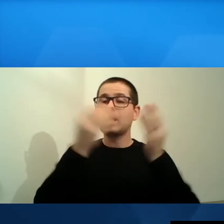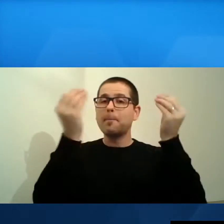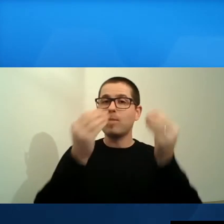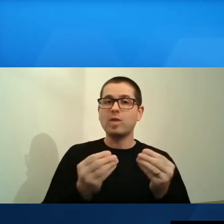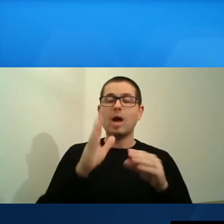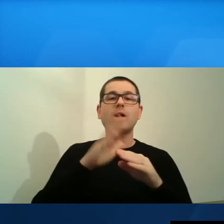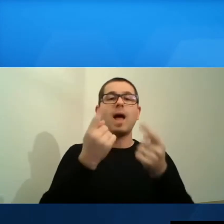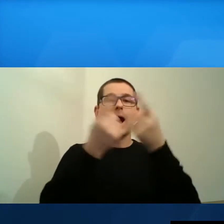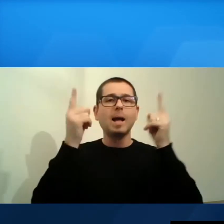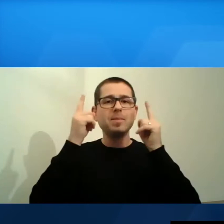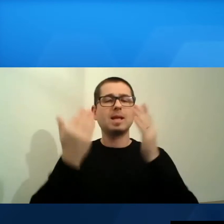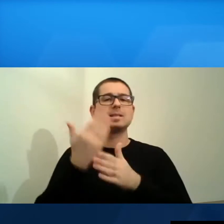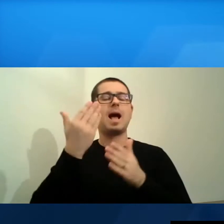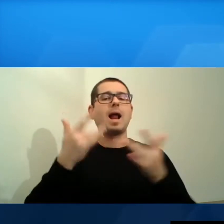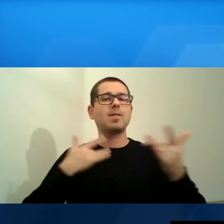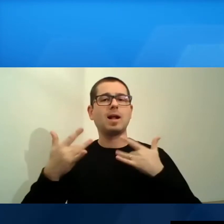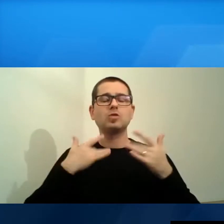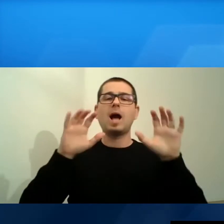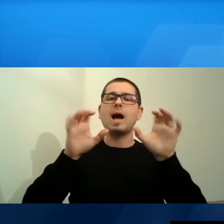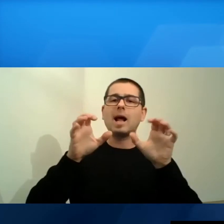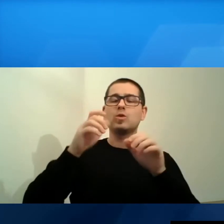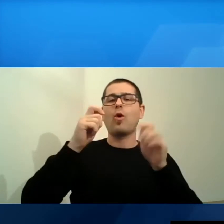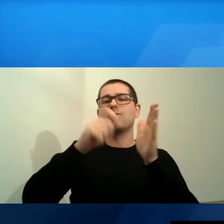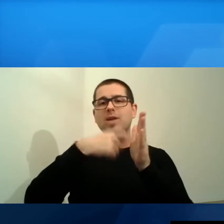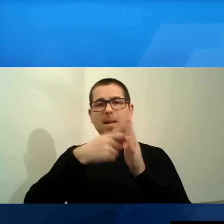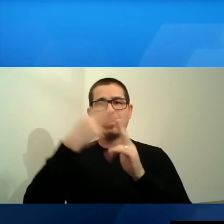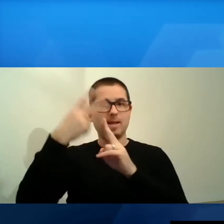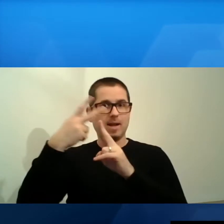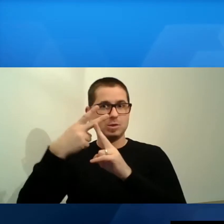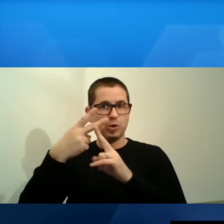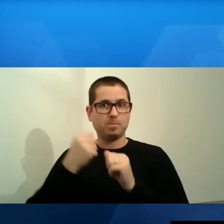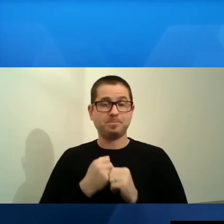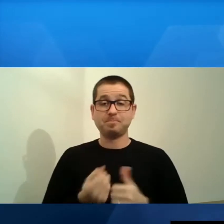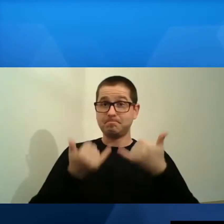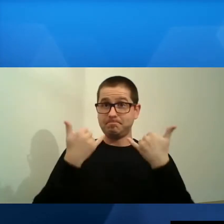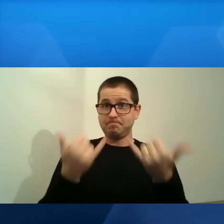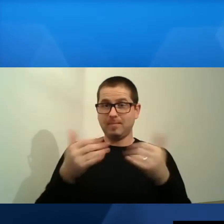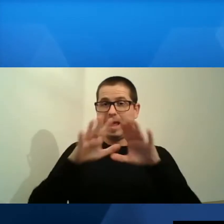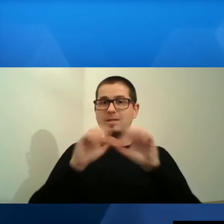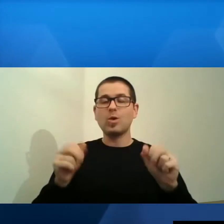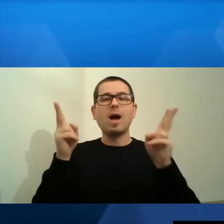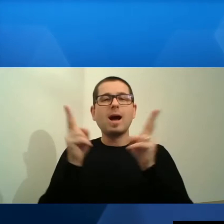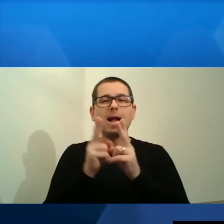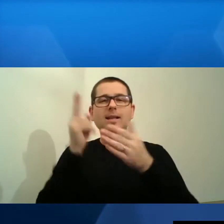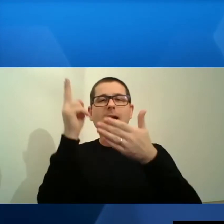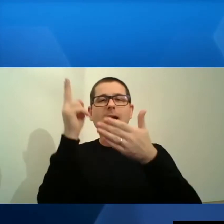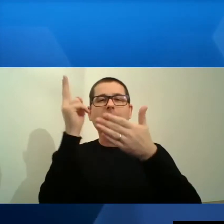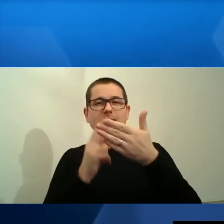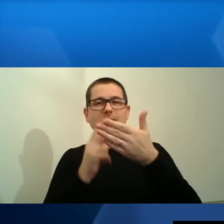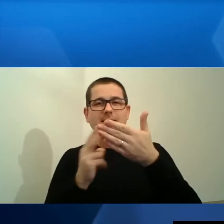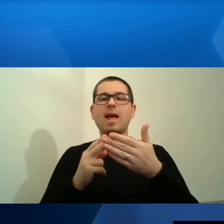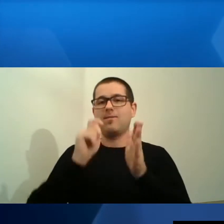je iz filmske montaže na Akademiji za gledališče, radio, film in televizijo. Danes izdeluje